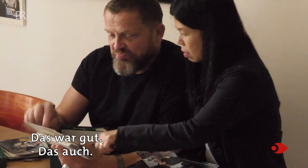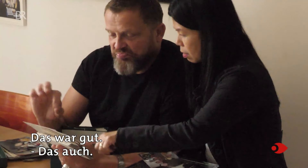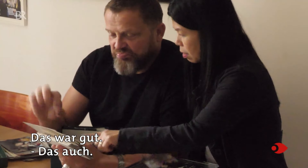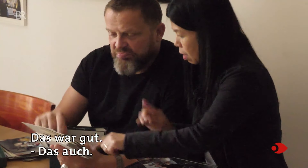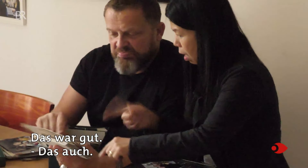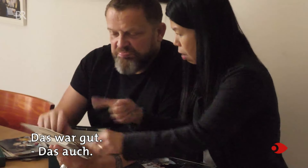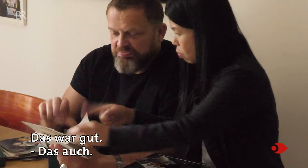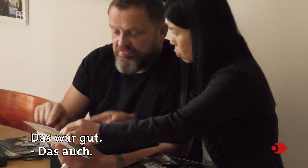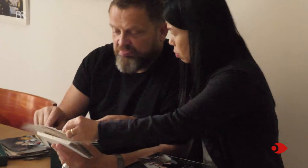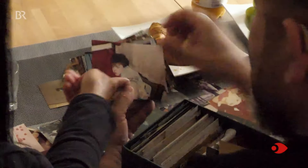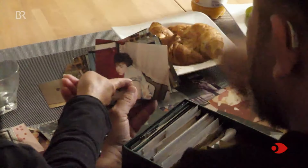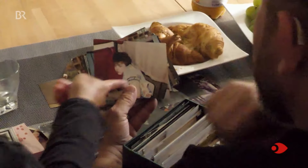Das war gut. Das auch.